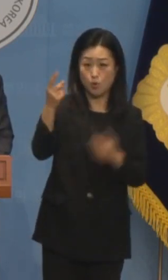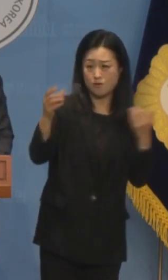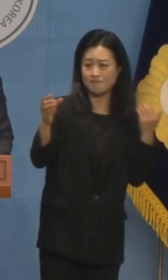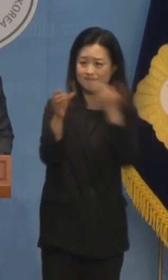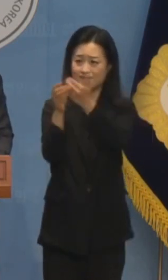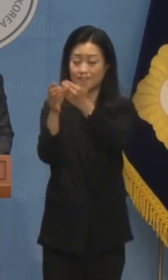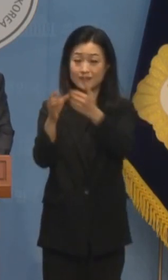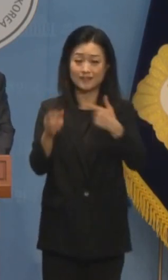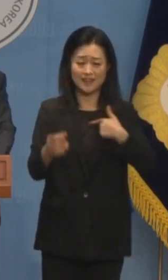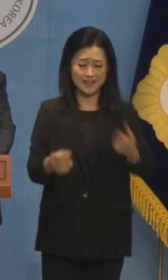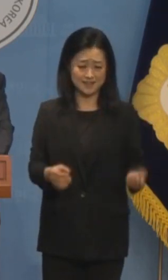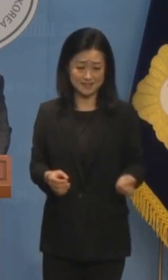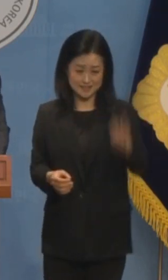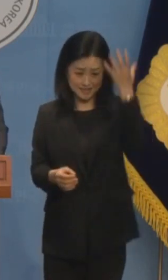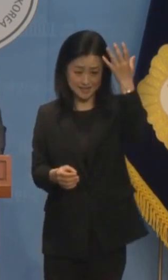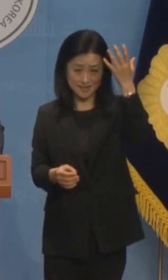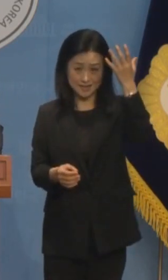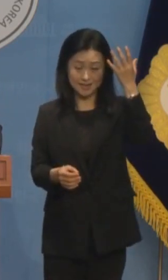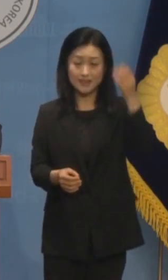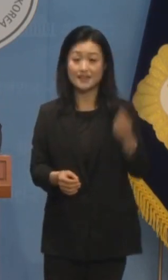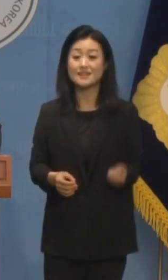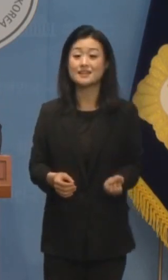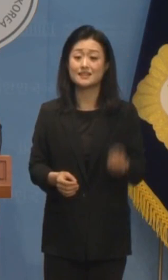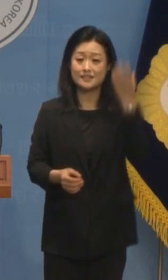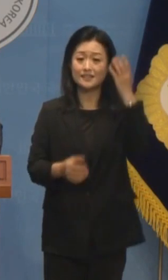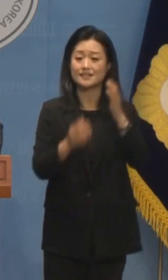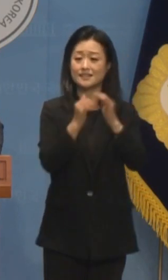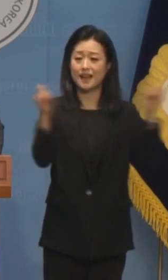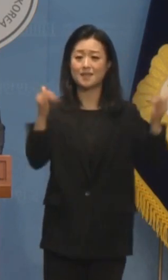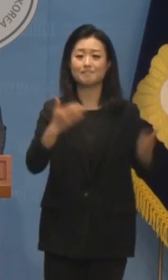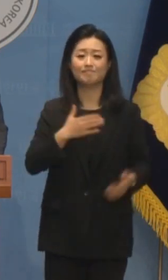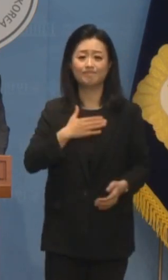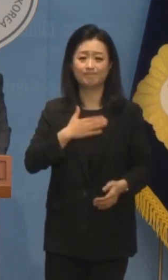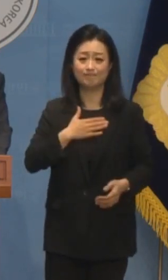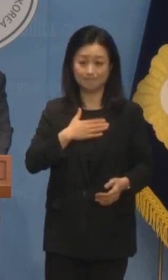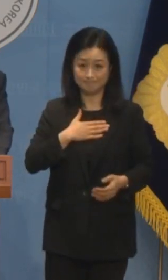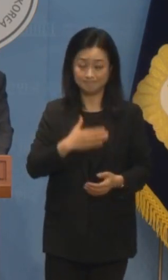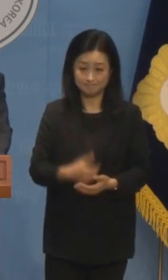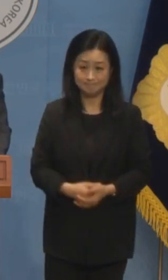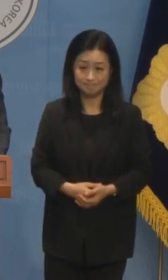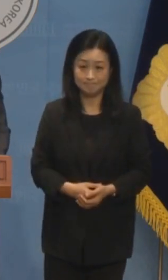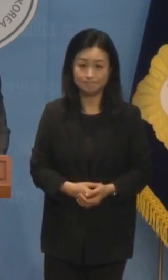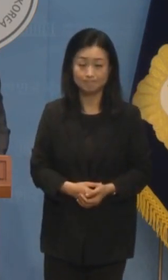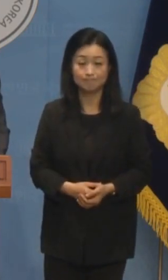승리를 했던 승장의 기록을 가지고 있습니다.